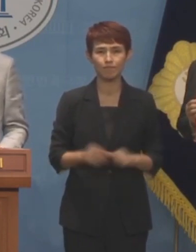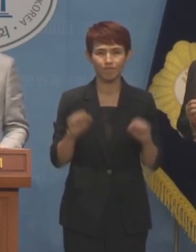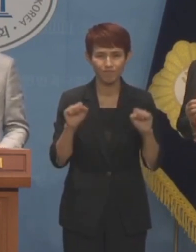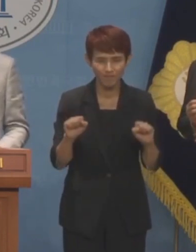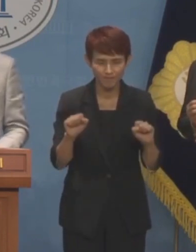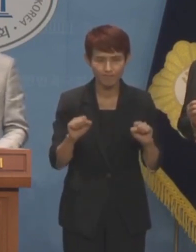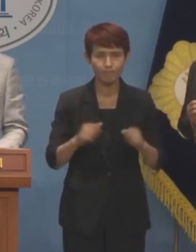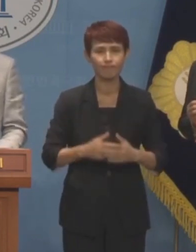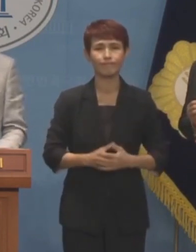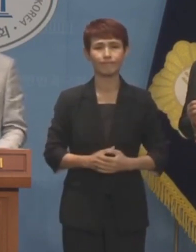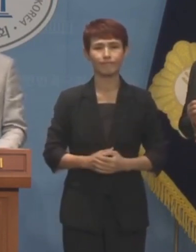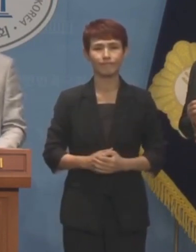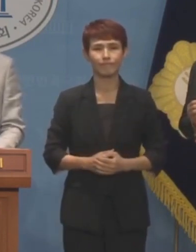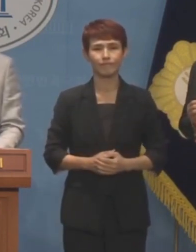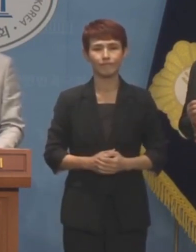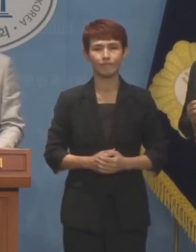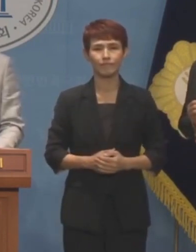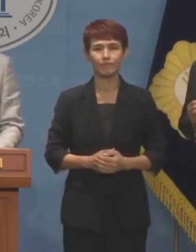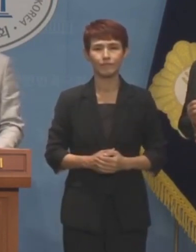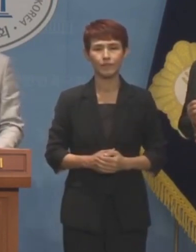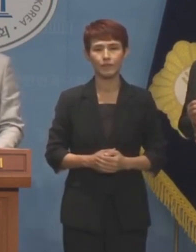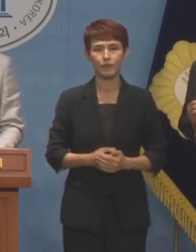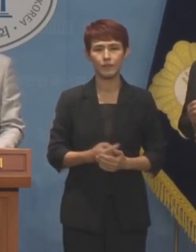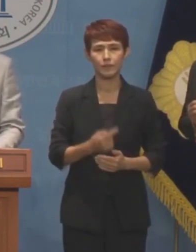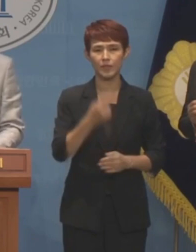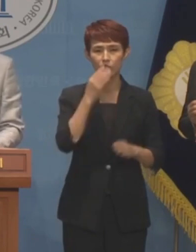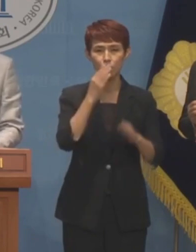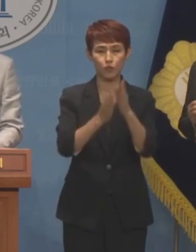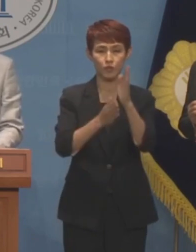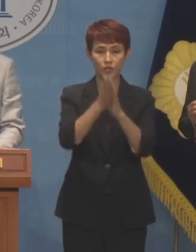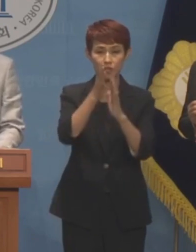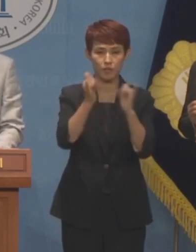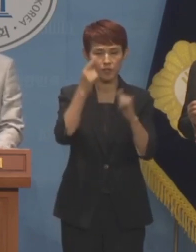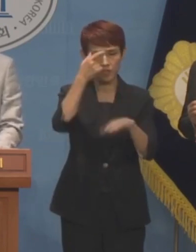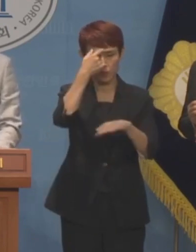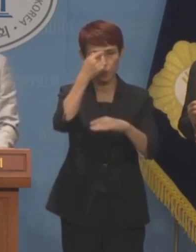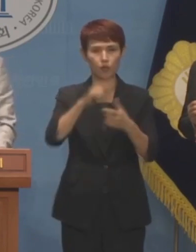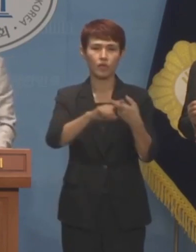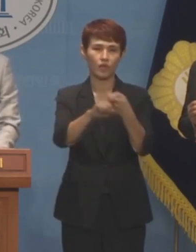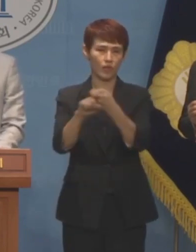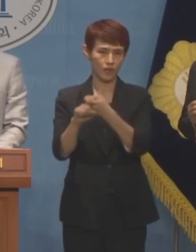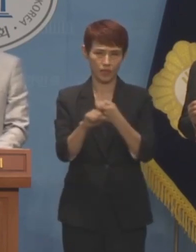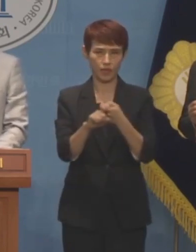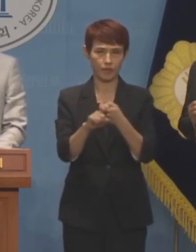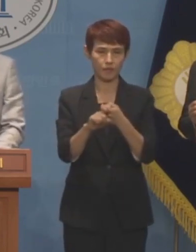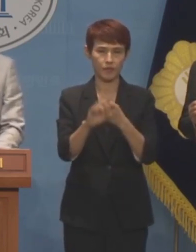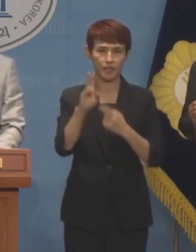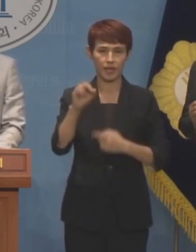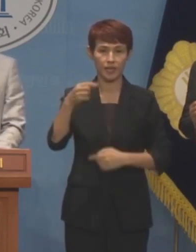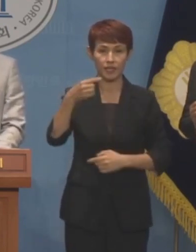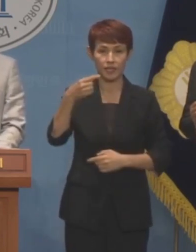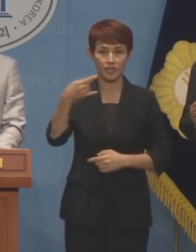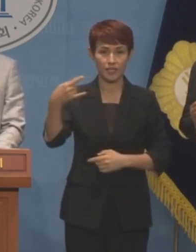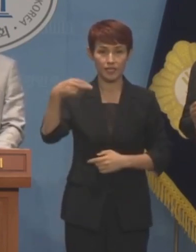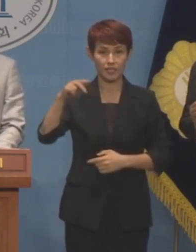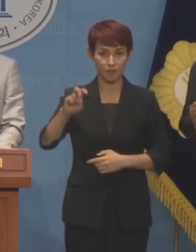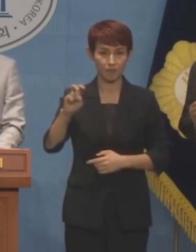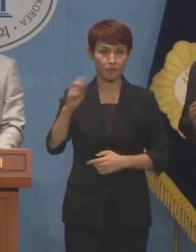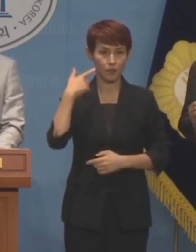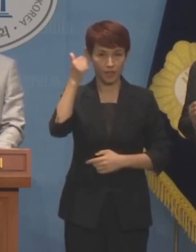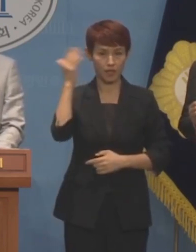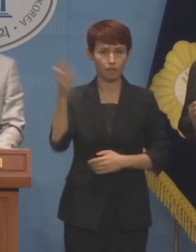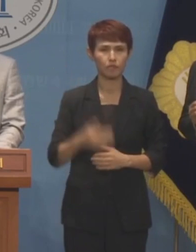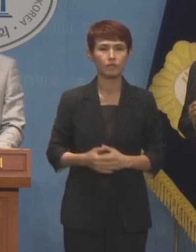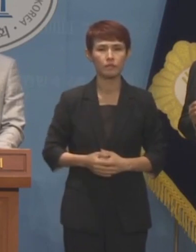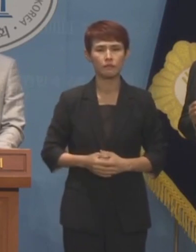안녕하십니까. 민주시민 기독연대 대표 양희삼 목사입니다. 제가 잘못된 것을